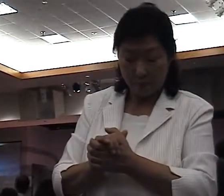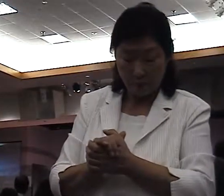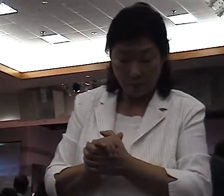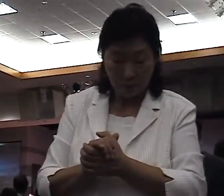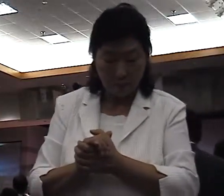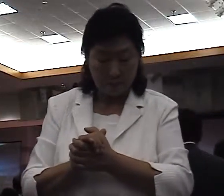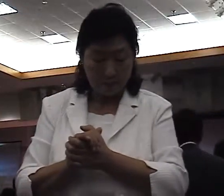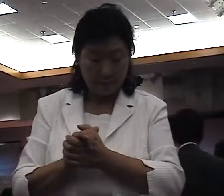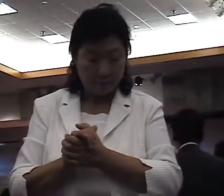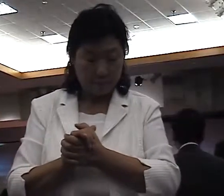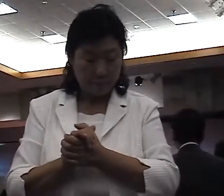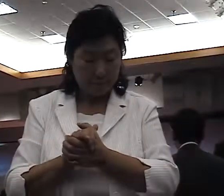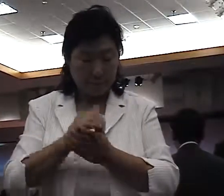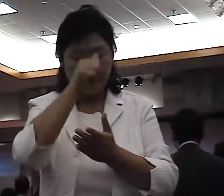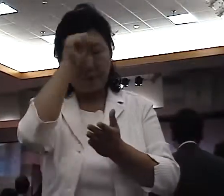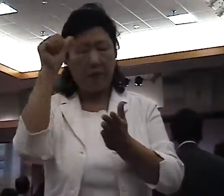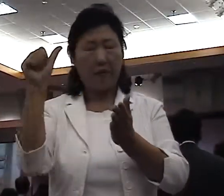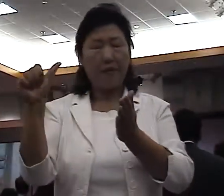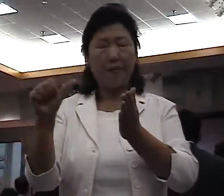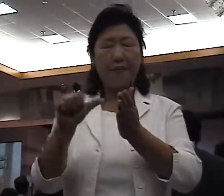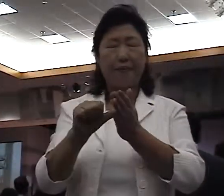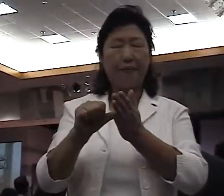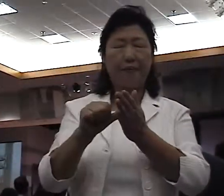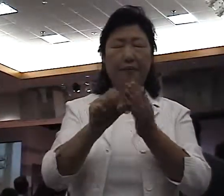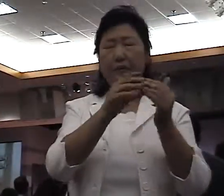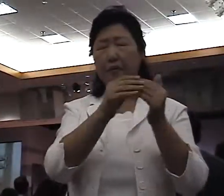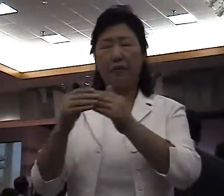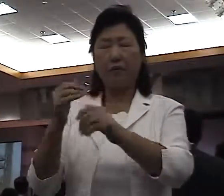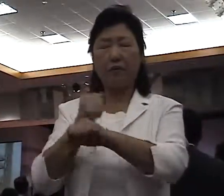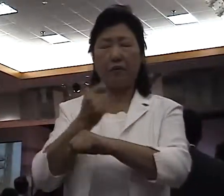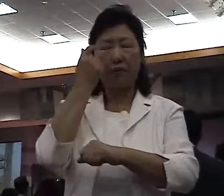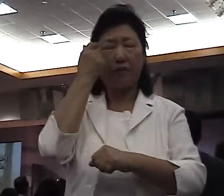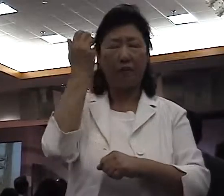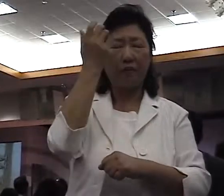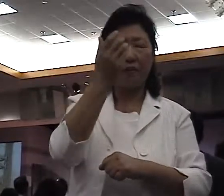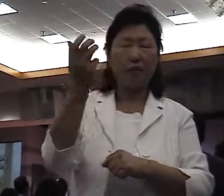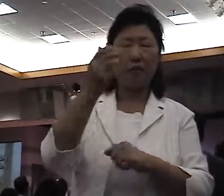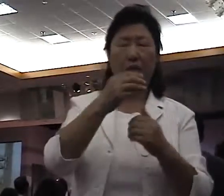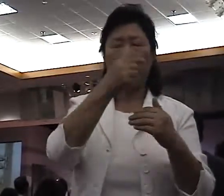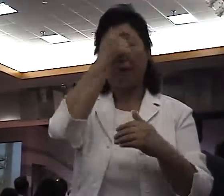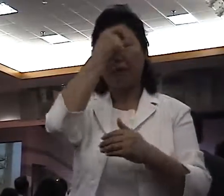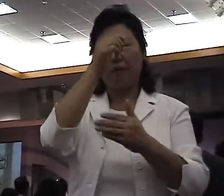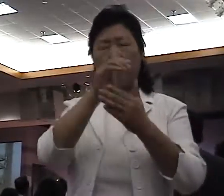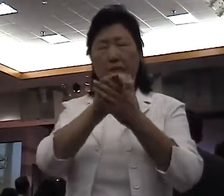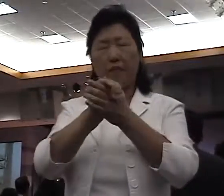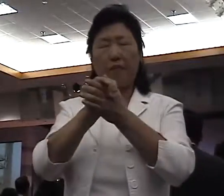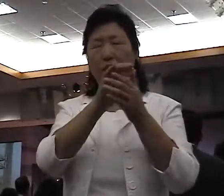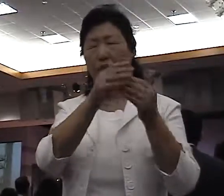우리 인생 중에 운행하시는 성령님, 우리의 기도를 들어 주옵소서. 우리 함께